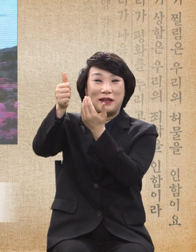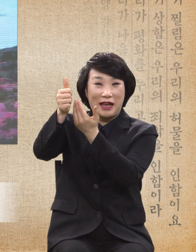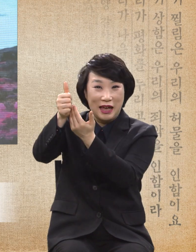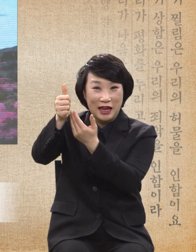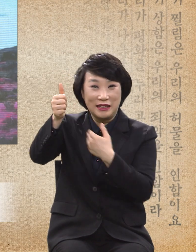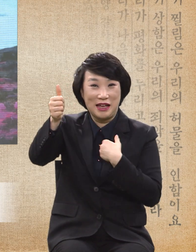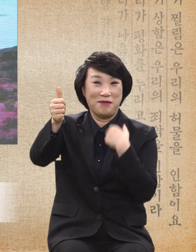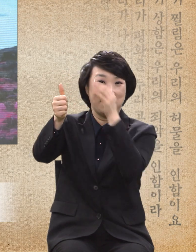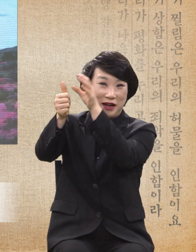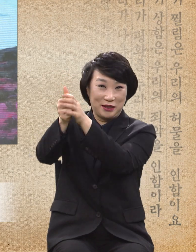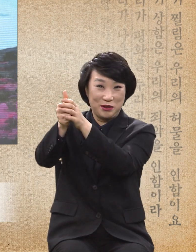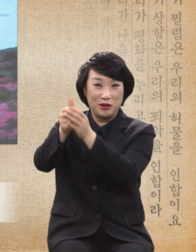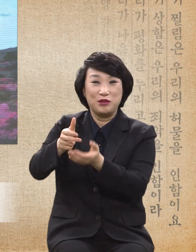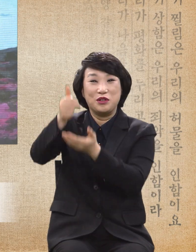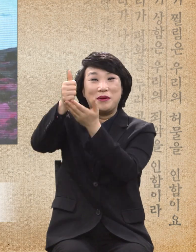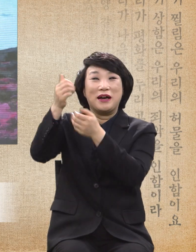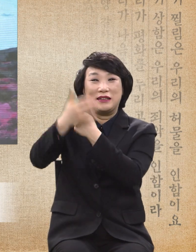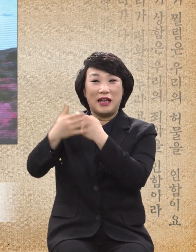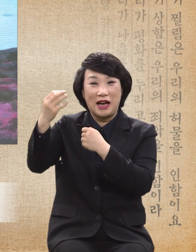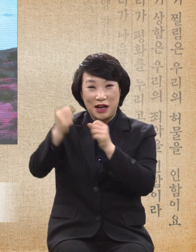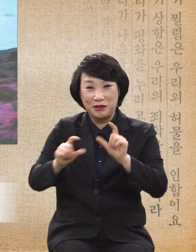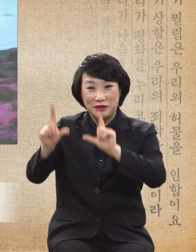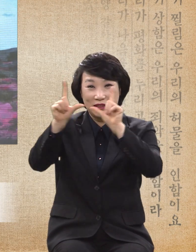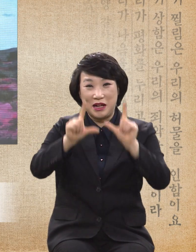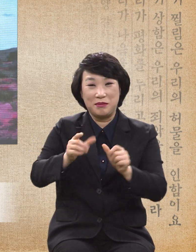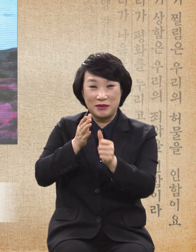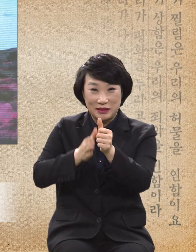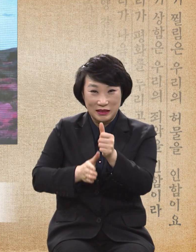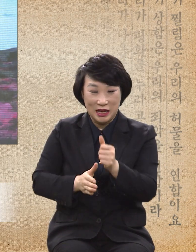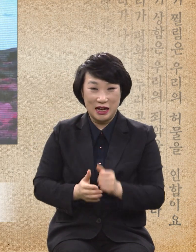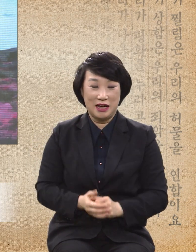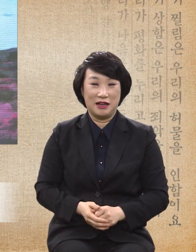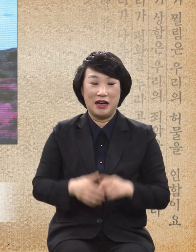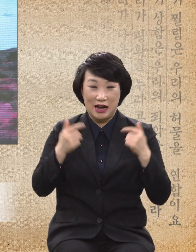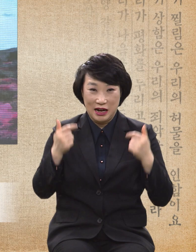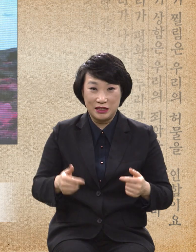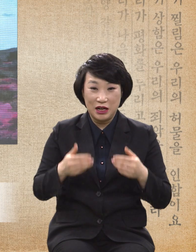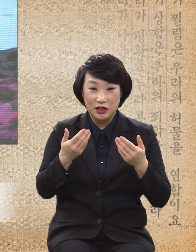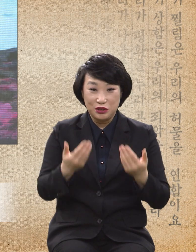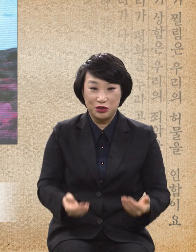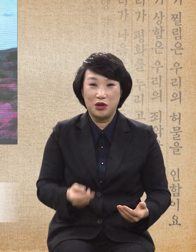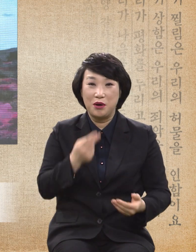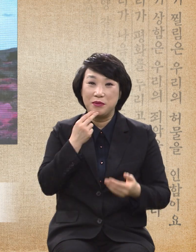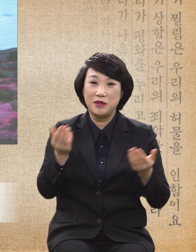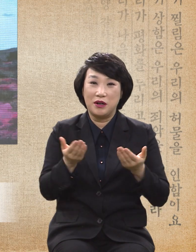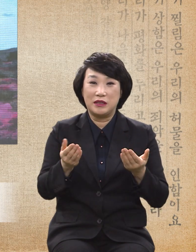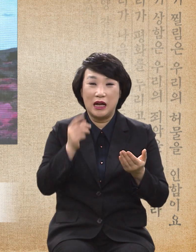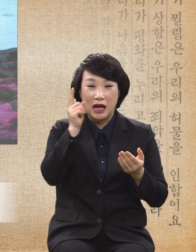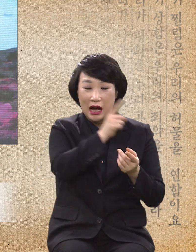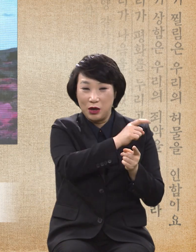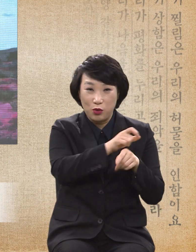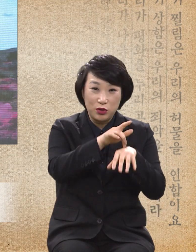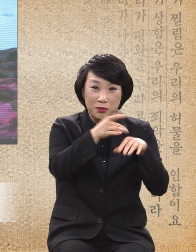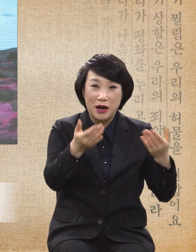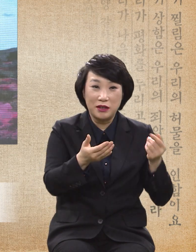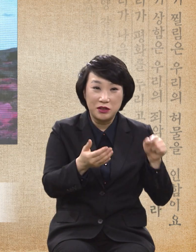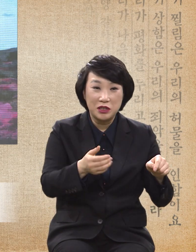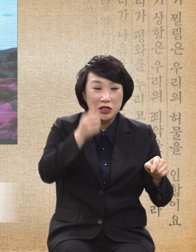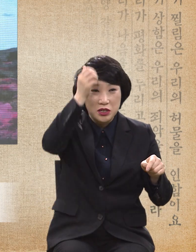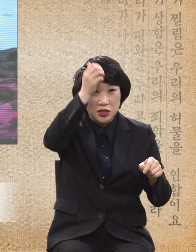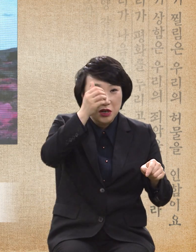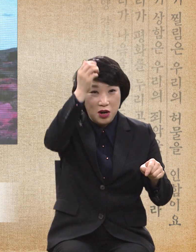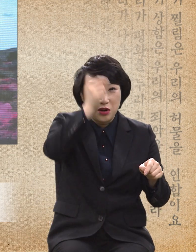그분에게 맡기고 그분의 은혜로 살라. 밤낮 쉬지 않고 역사하는 악한 원수의